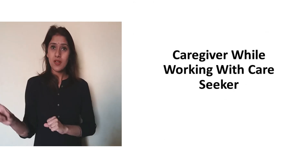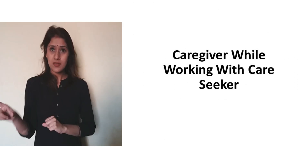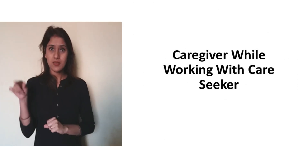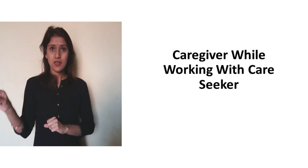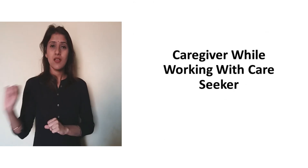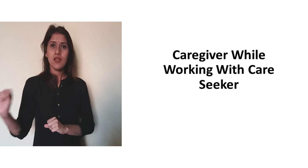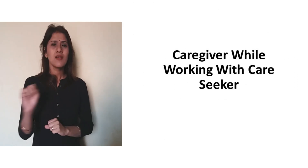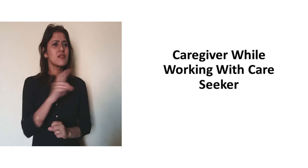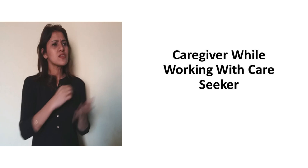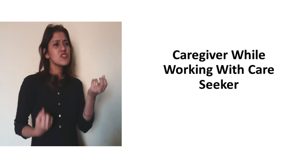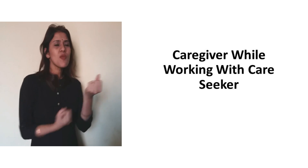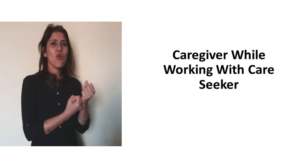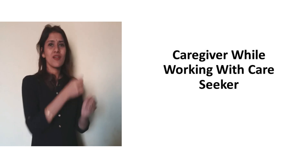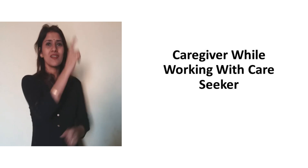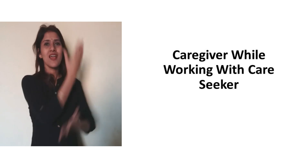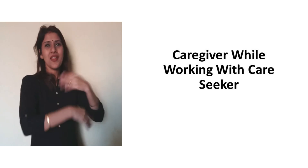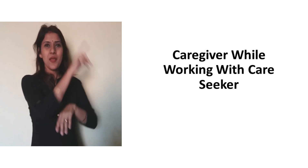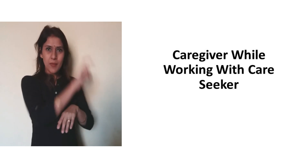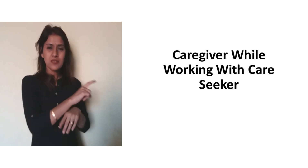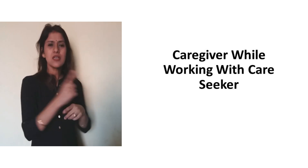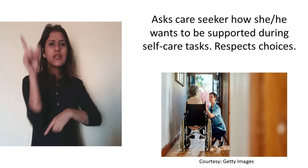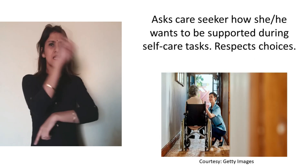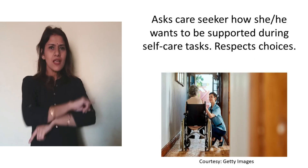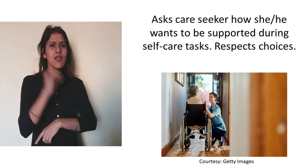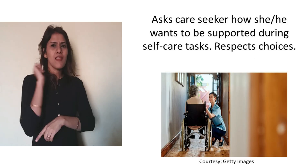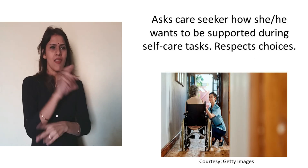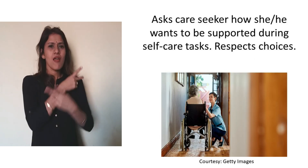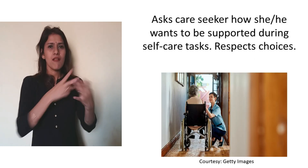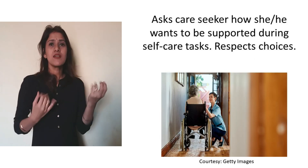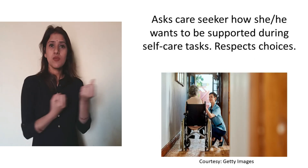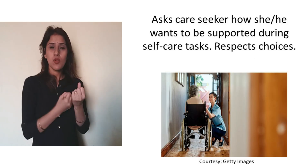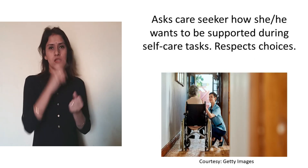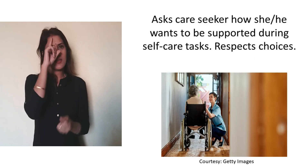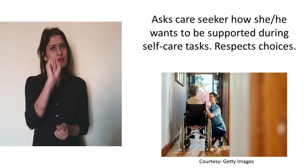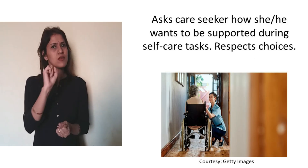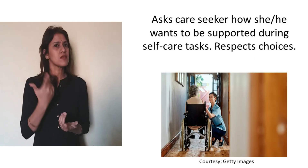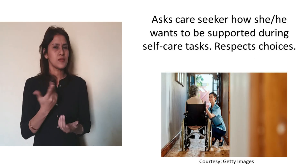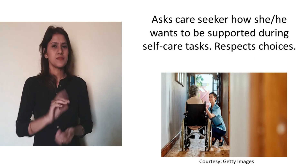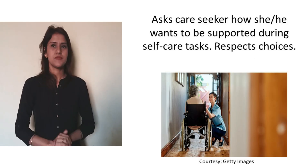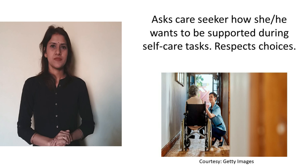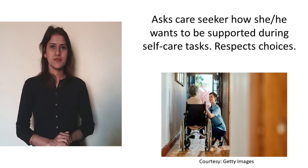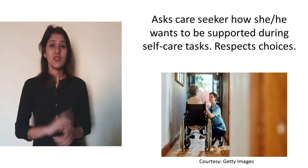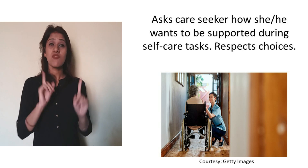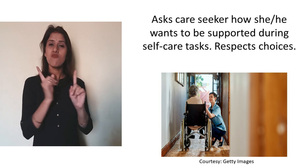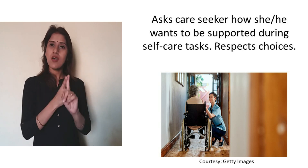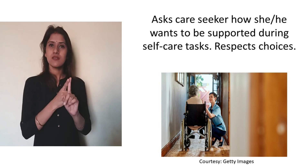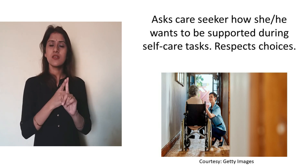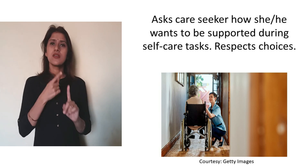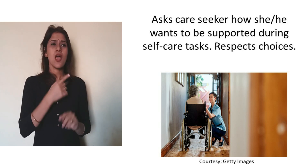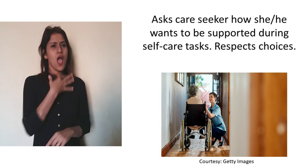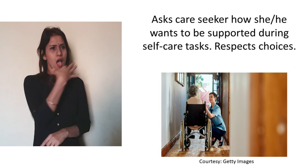विद डिसेबिलिटी के दैनिक कार्यों में किन सुरक्षा सुझावों का ध्यान रखें? सबसे ज़रूरी है कि आप पर्सन